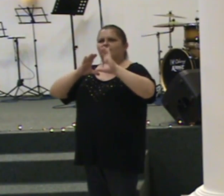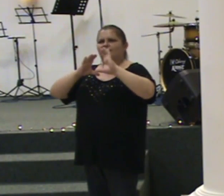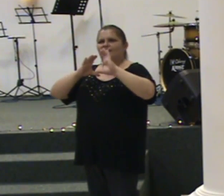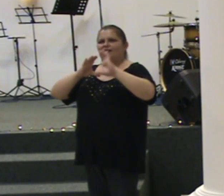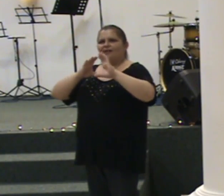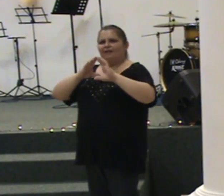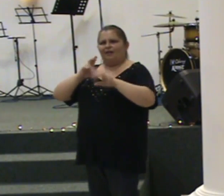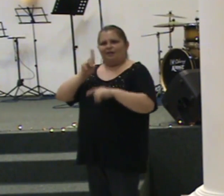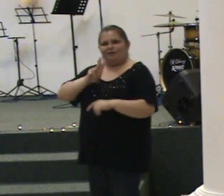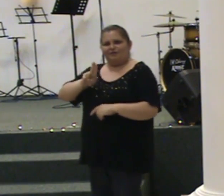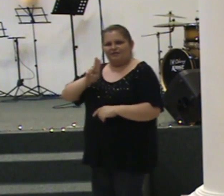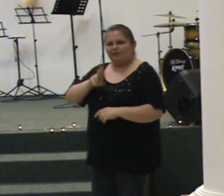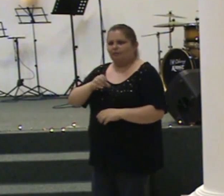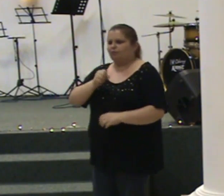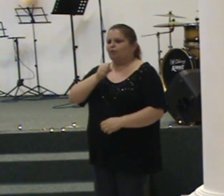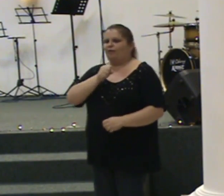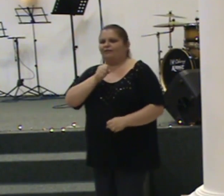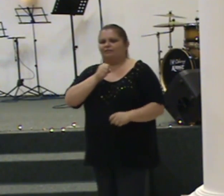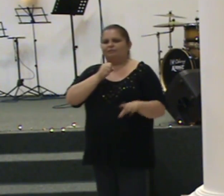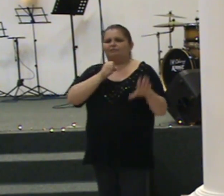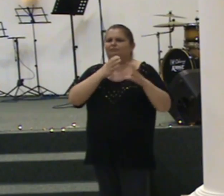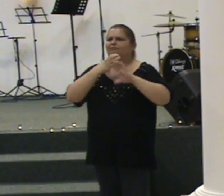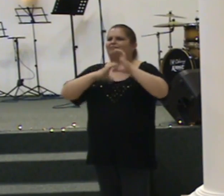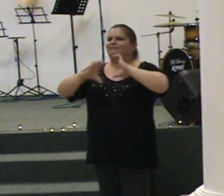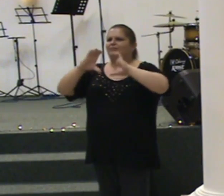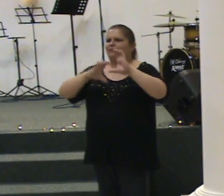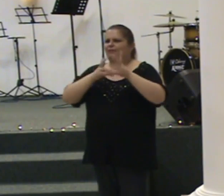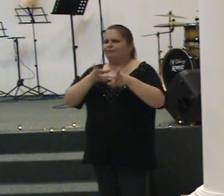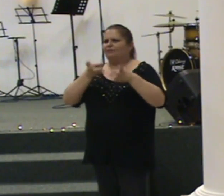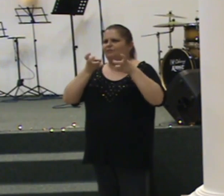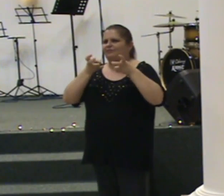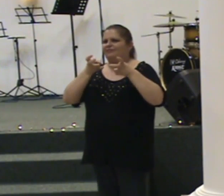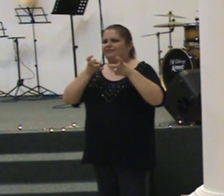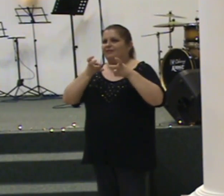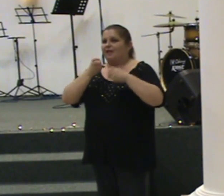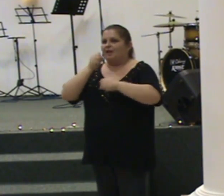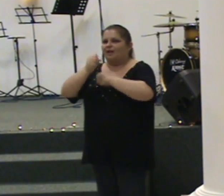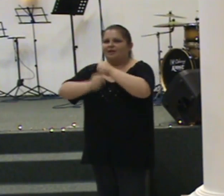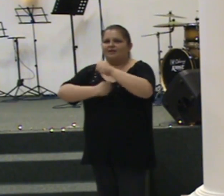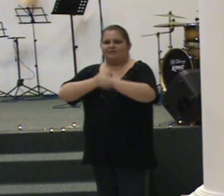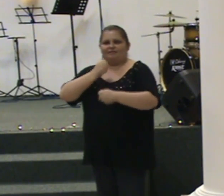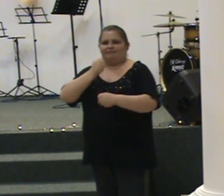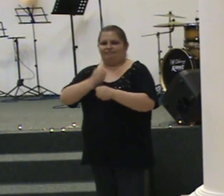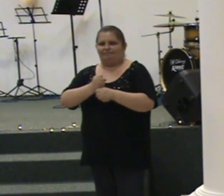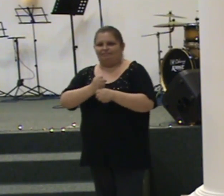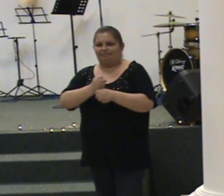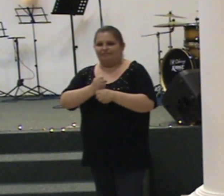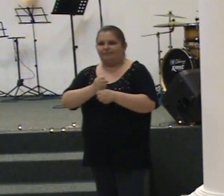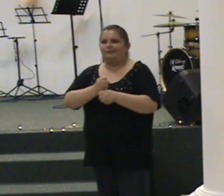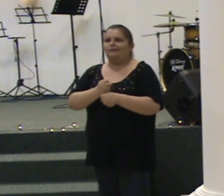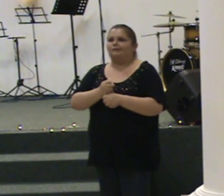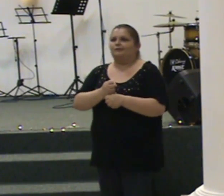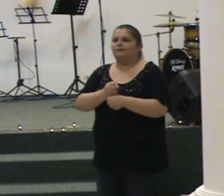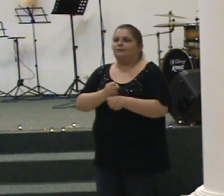que usou, né, o microfone. Esse ano,